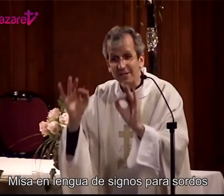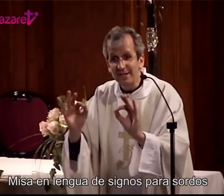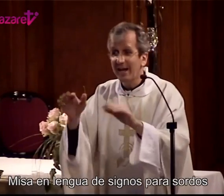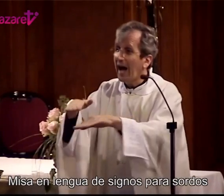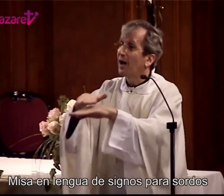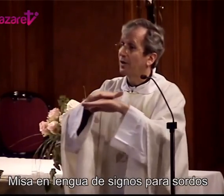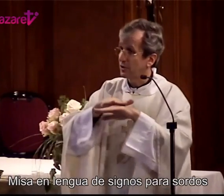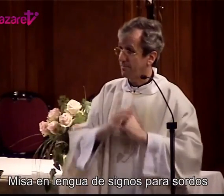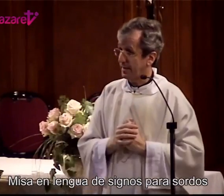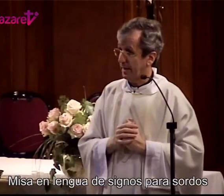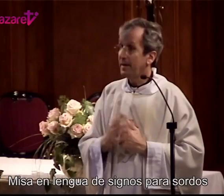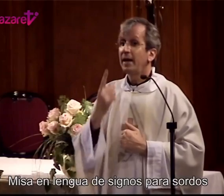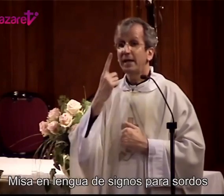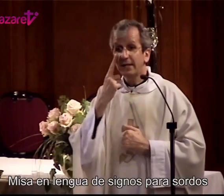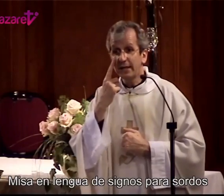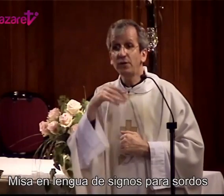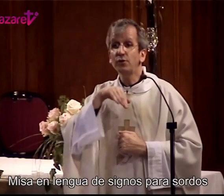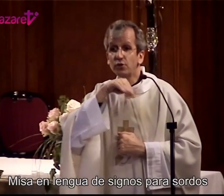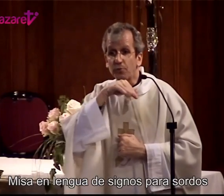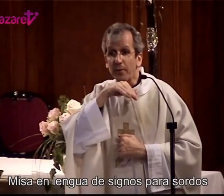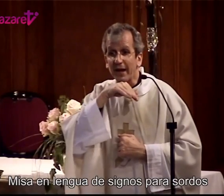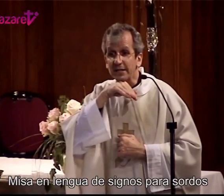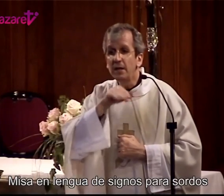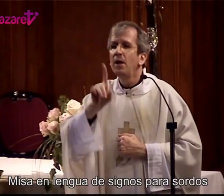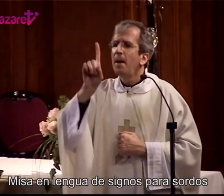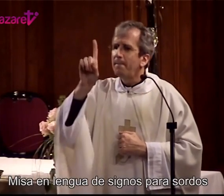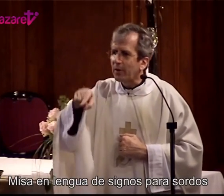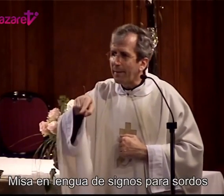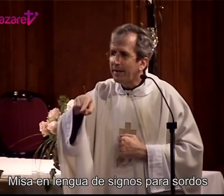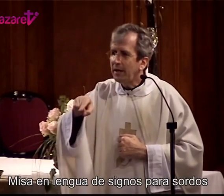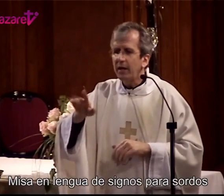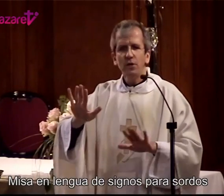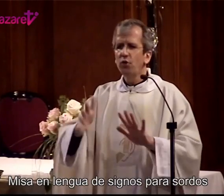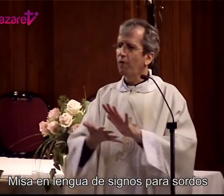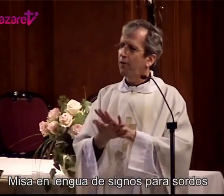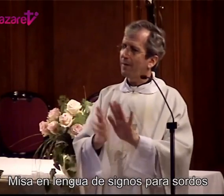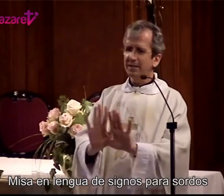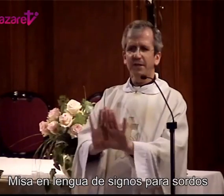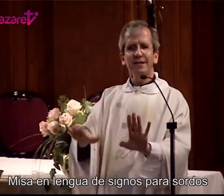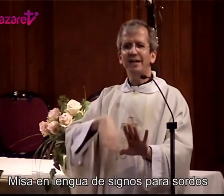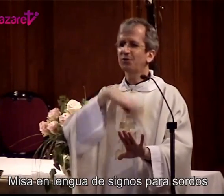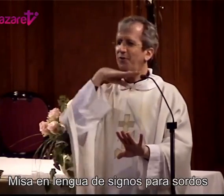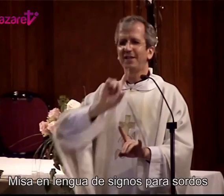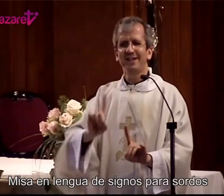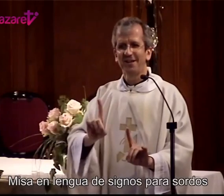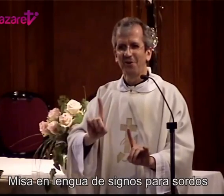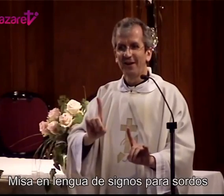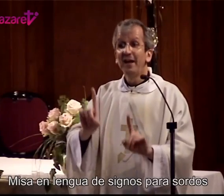indica, a lo que nos invita. Estar atentos como ovejas, pero también no conformarse en decir, ya es suficiente, no.